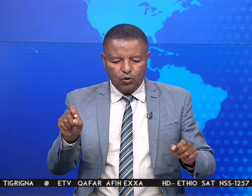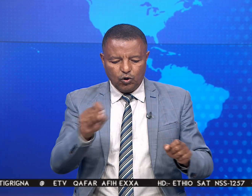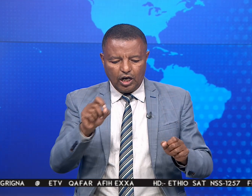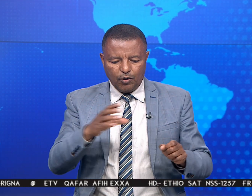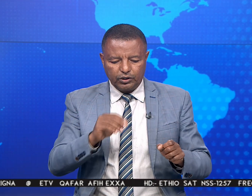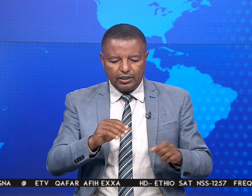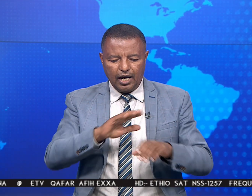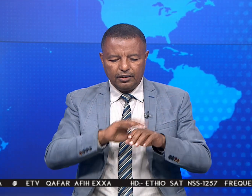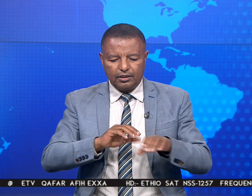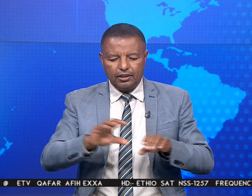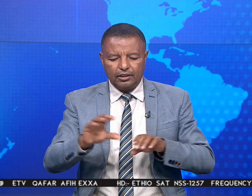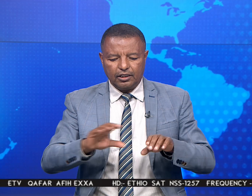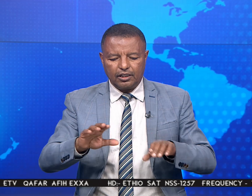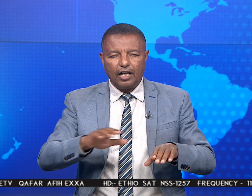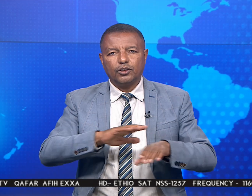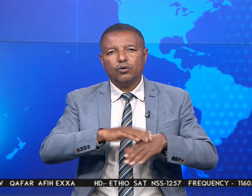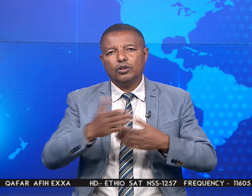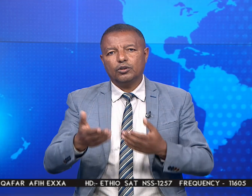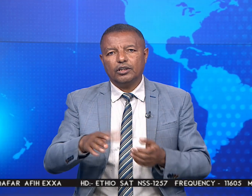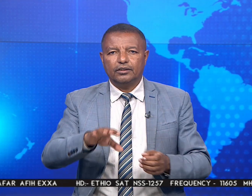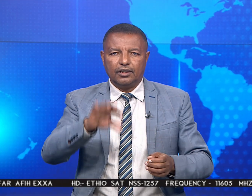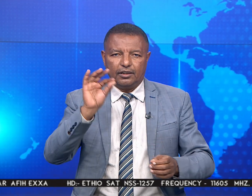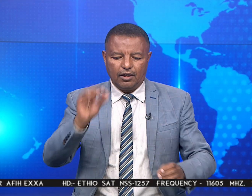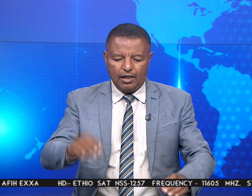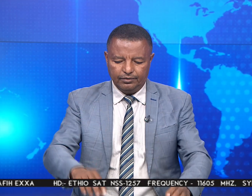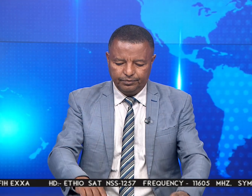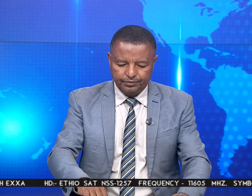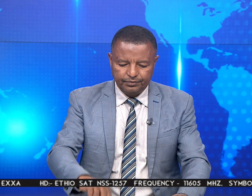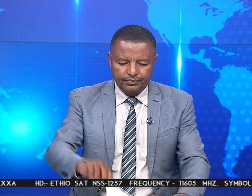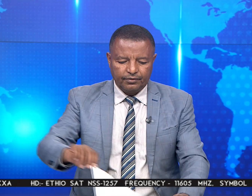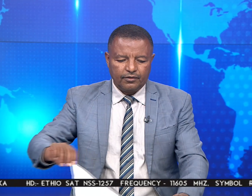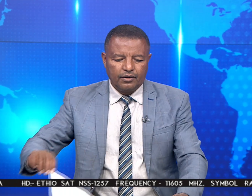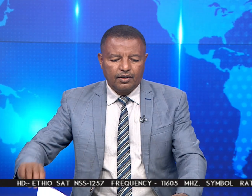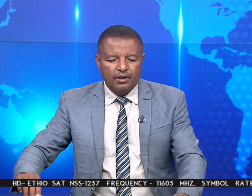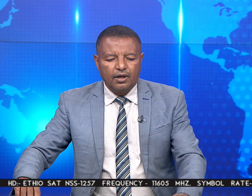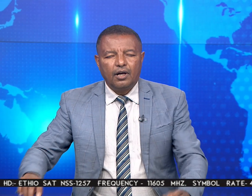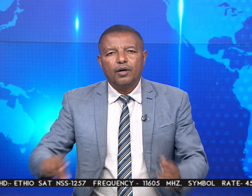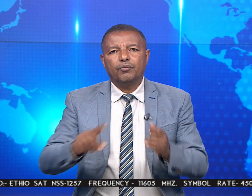ፕሬዝዳንት ዑለማዎችና ጥሪ የተደረገላቸው እንግዶች ተገኝተዋል።